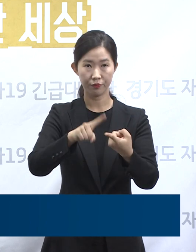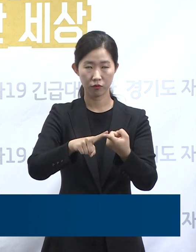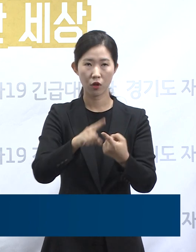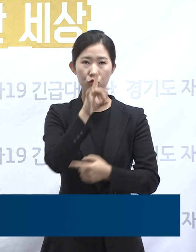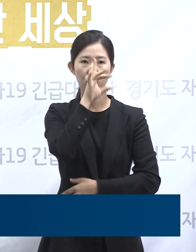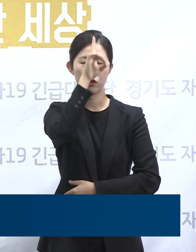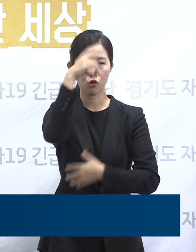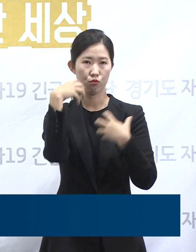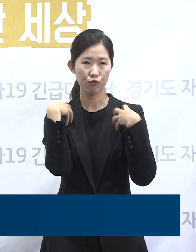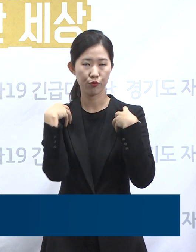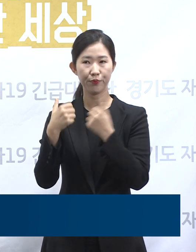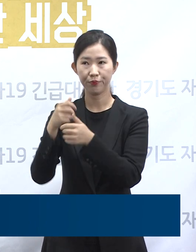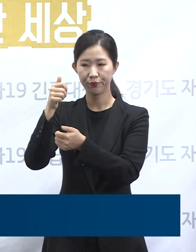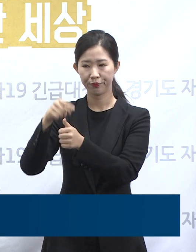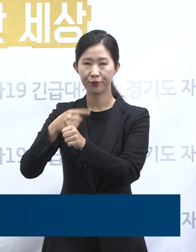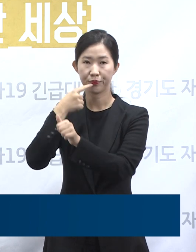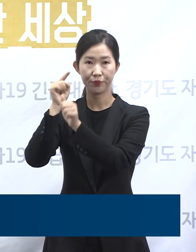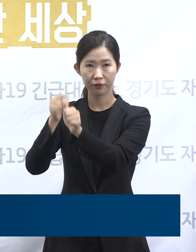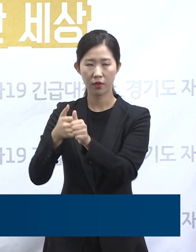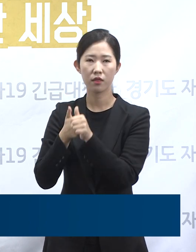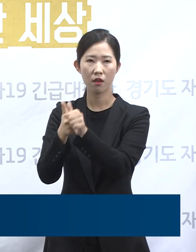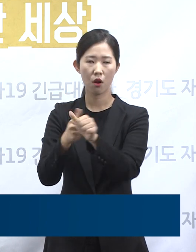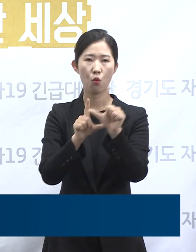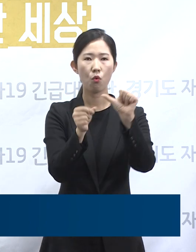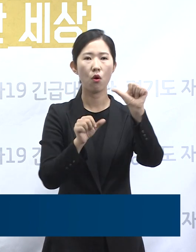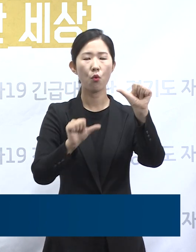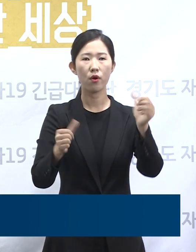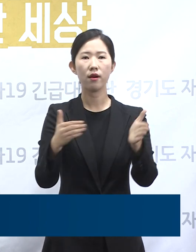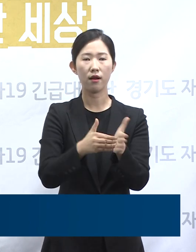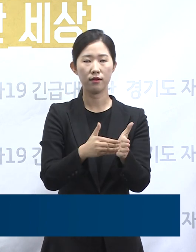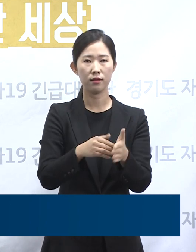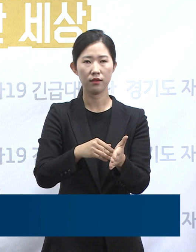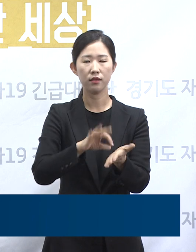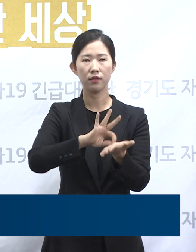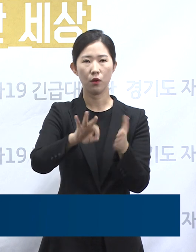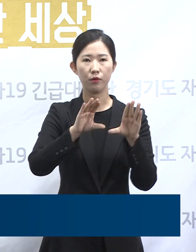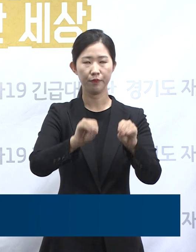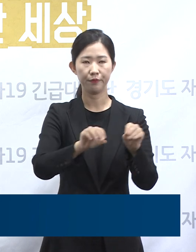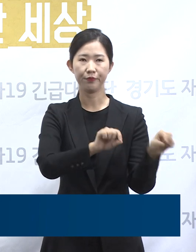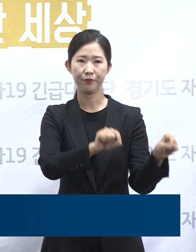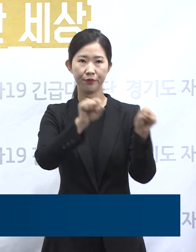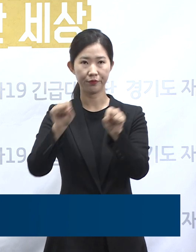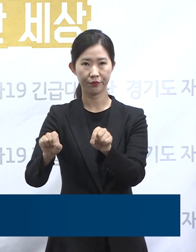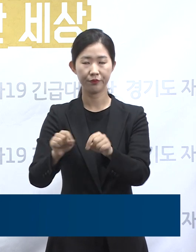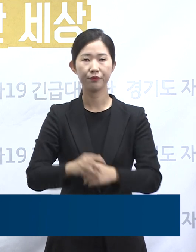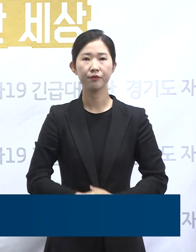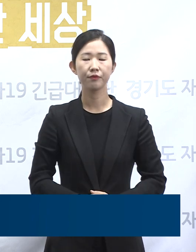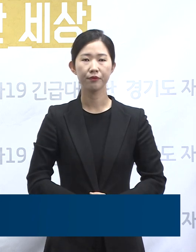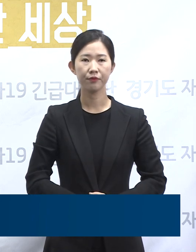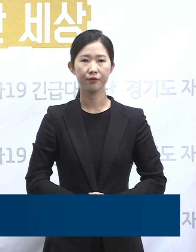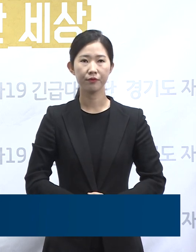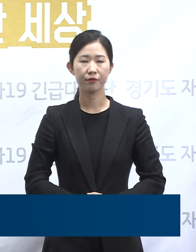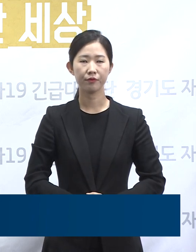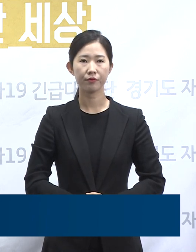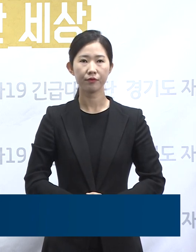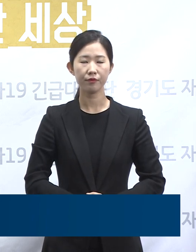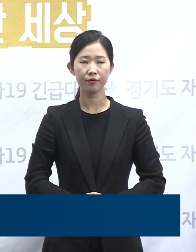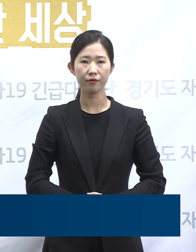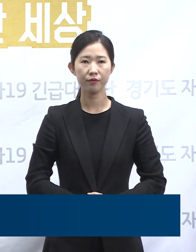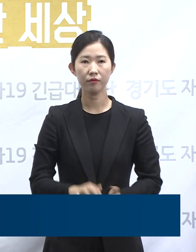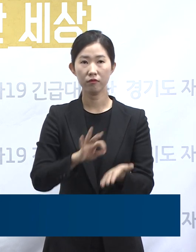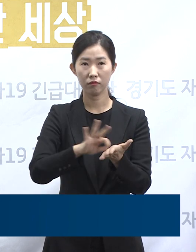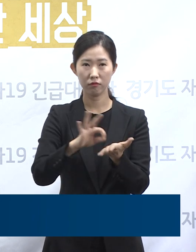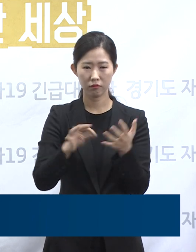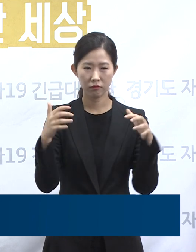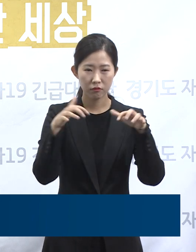중앙정부 지침을 준수하여 5월 5일까지 사용 제한 행정명령을 시행합니다. 위 기간 동안 다중이용업소의 운영